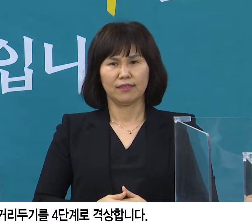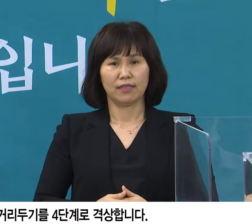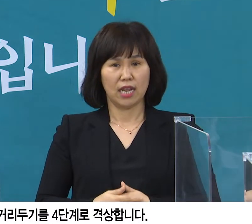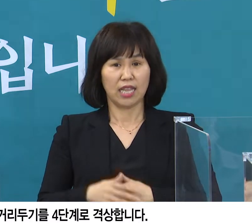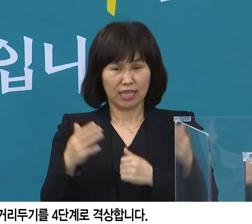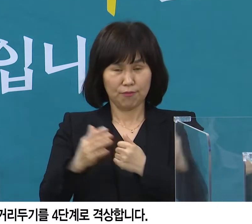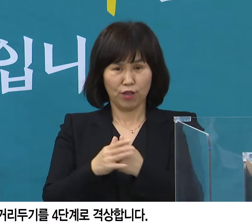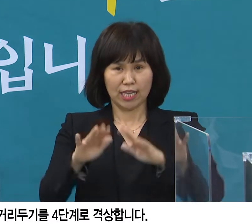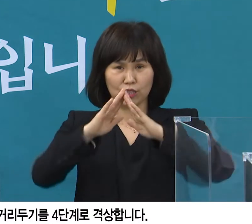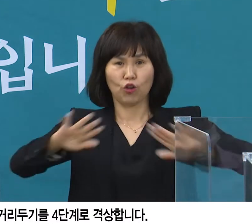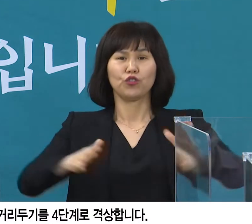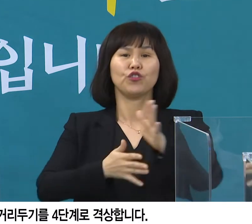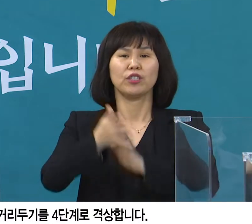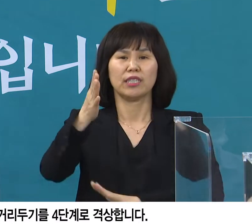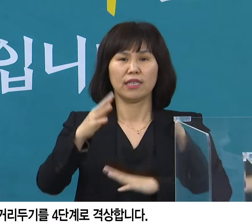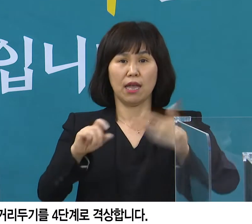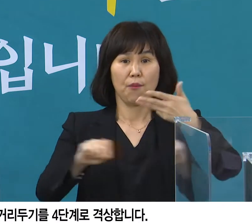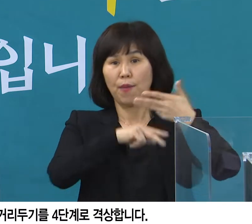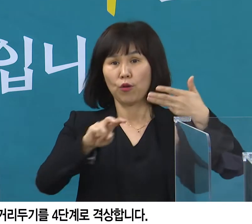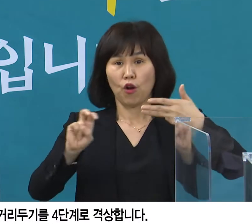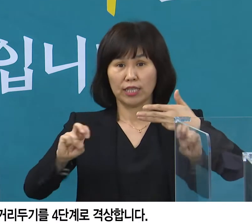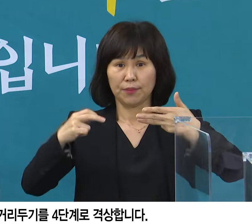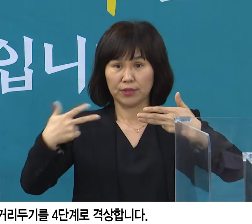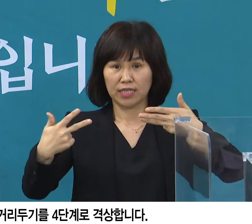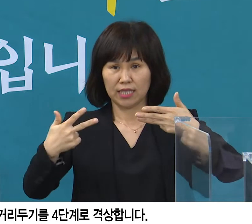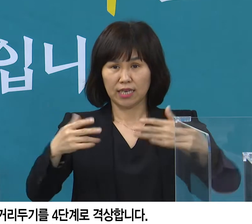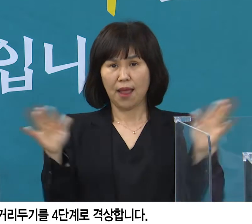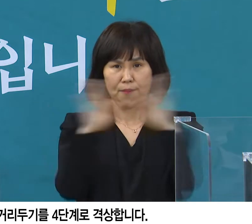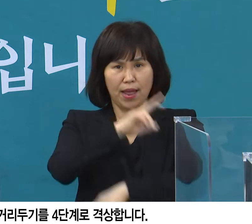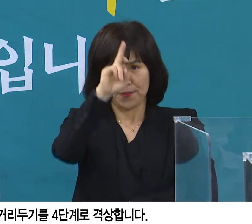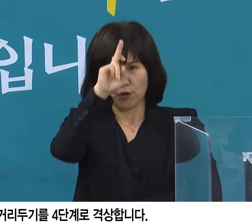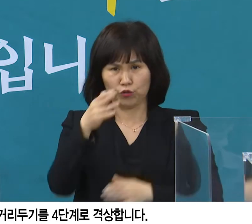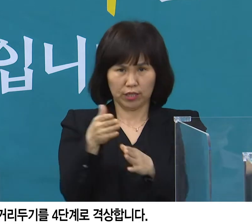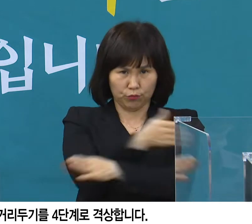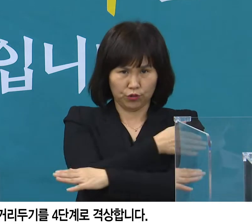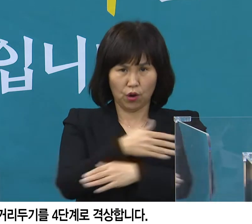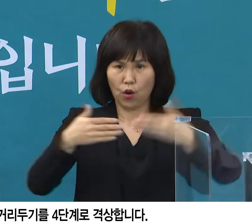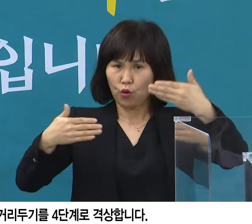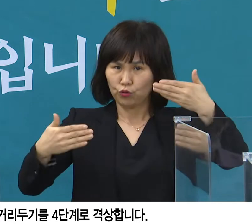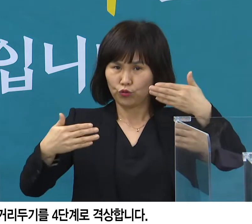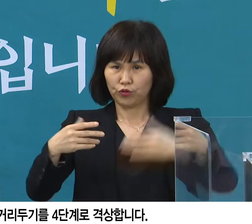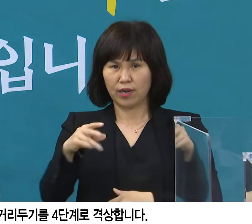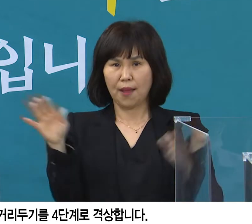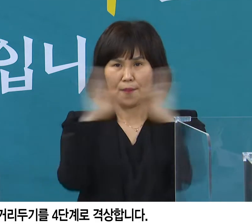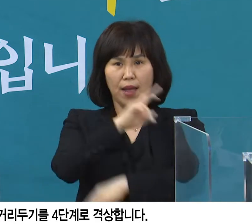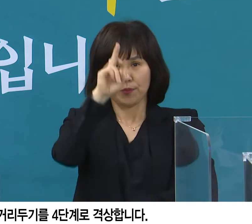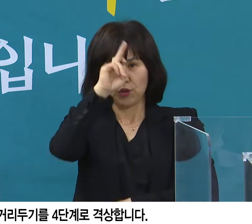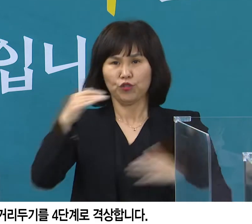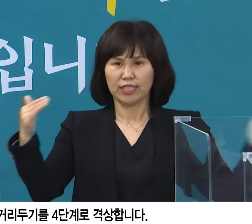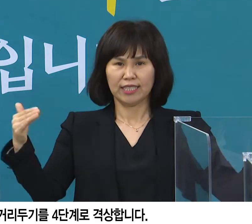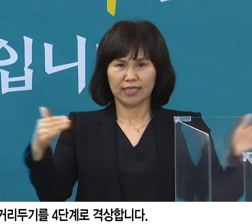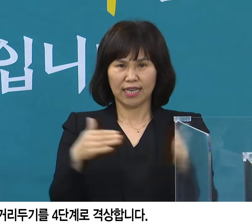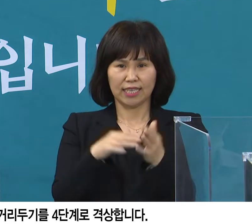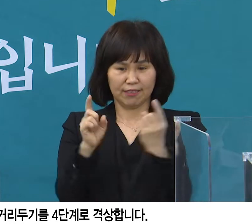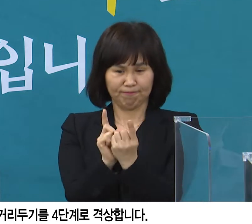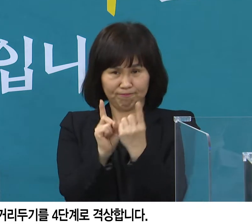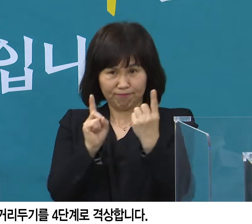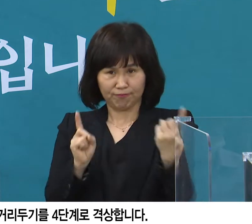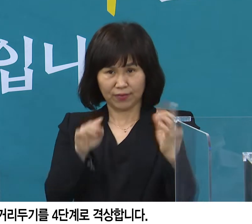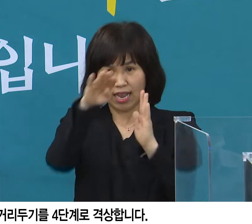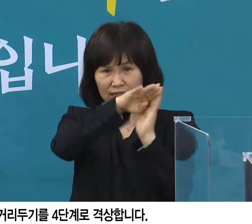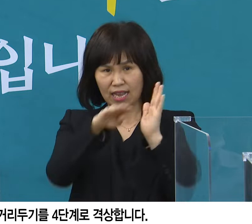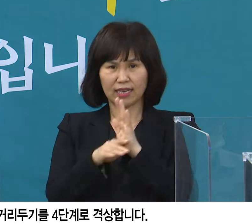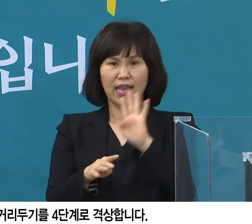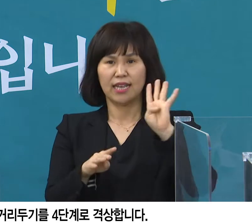이에 전주시는 8월 27일 0시부터 9월 9일 24시까지 사회적 거리두기를